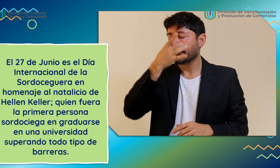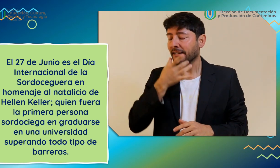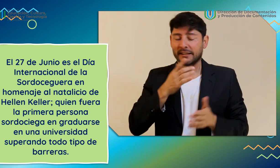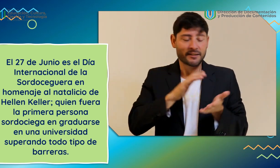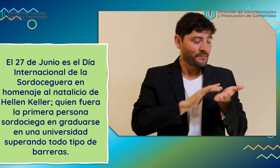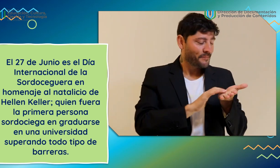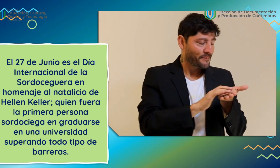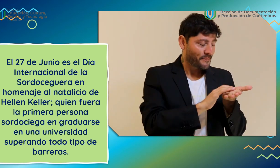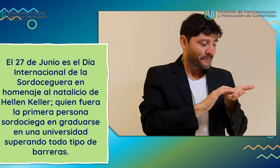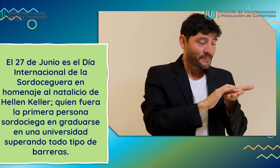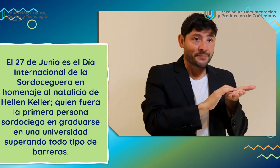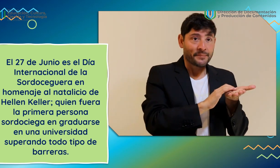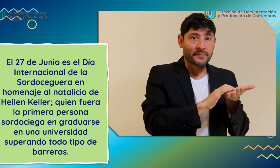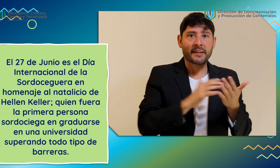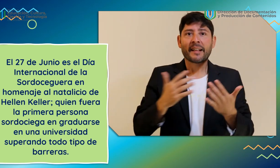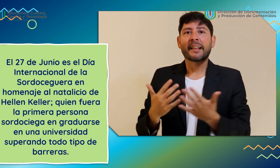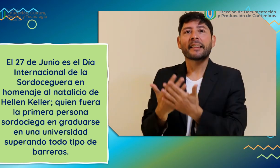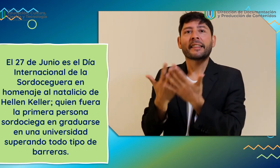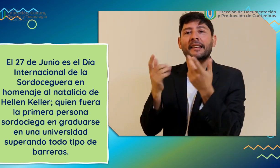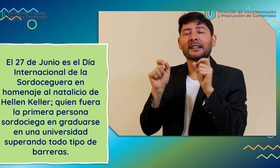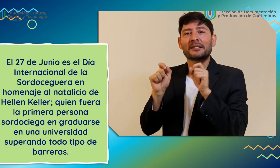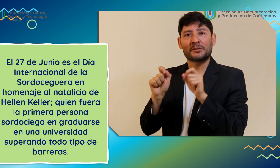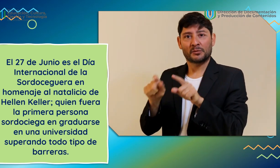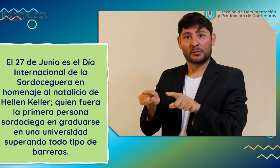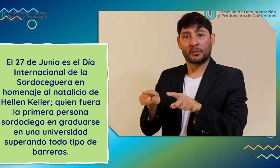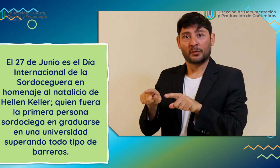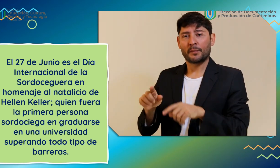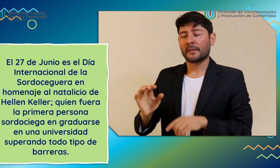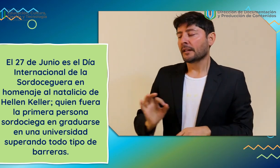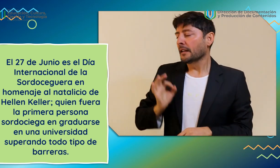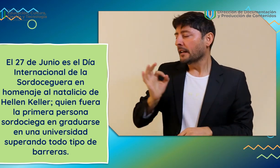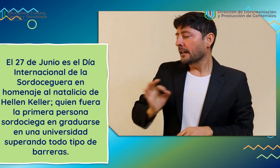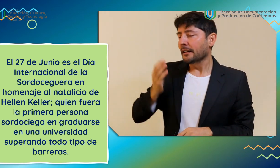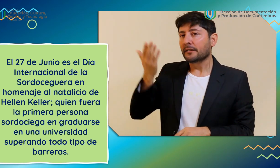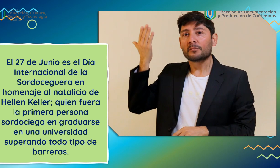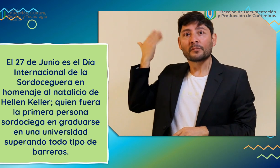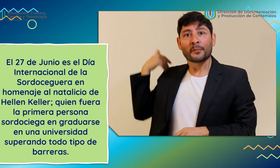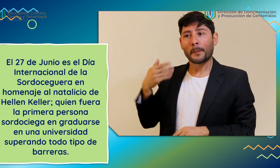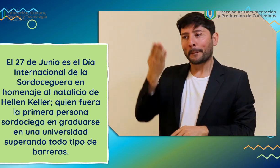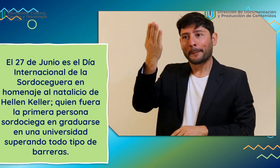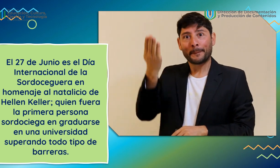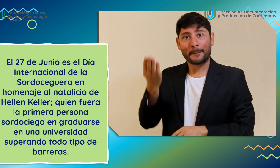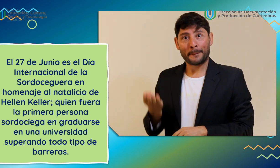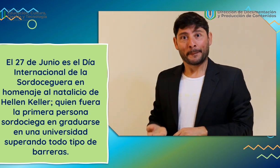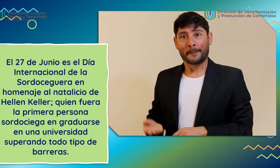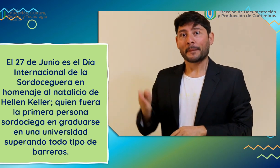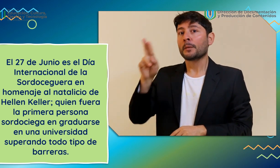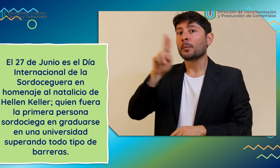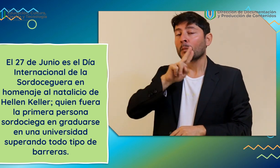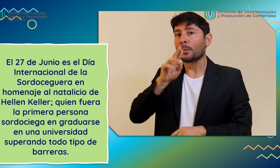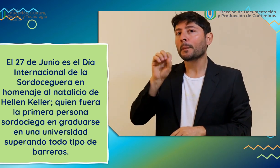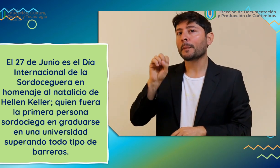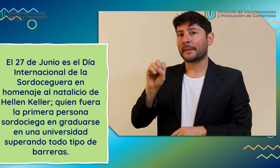el 27 de junio es el día internacional de la sordoceguera